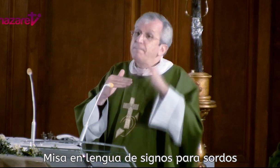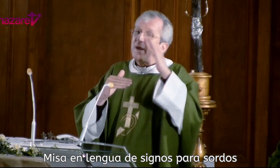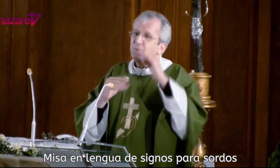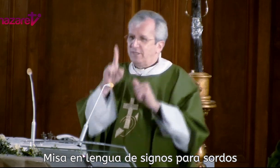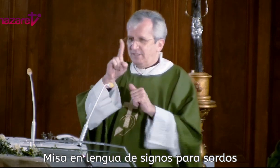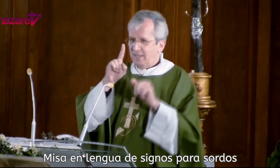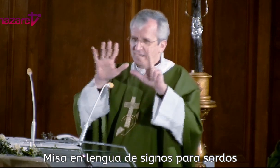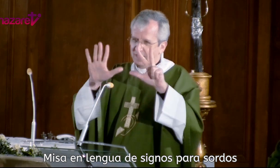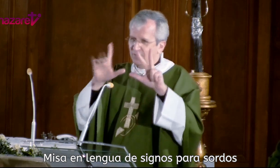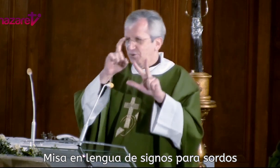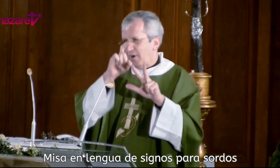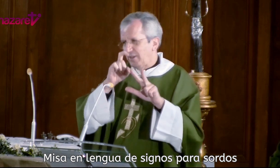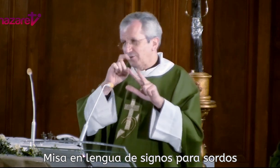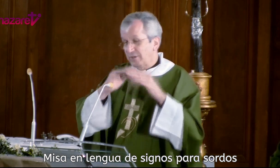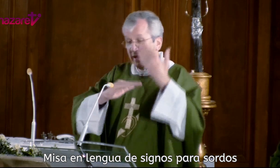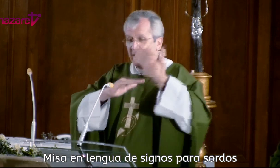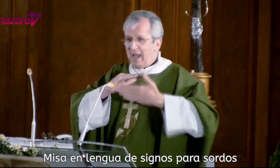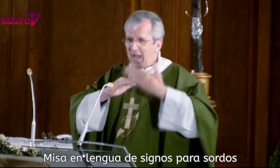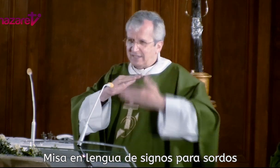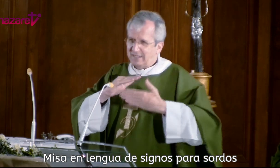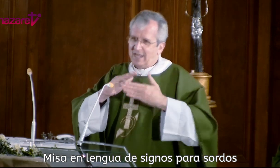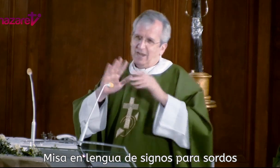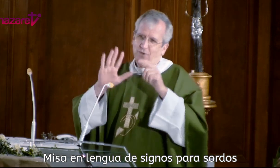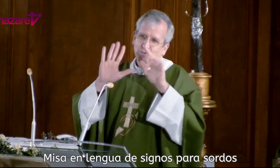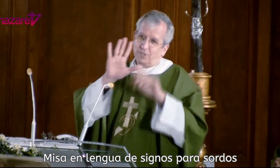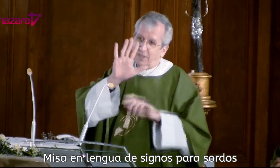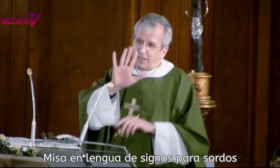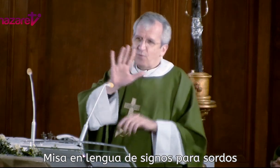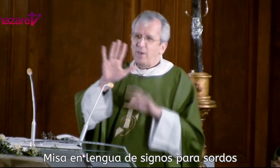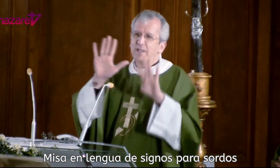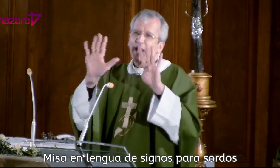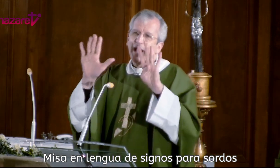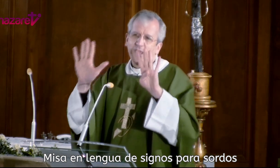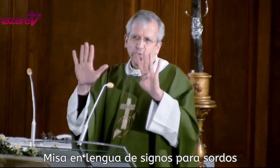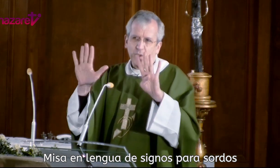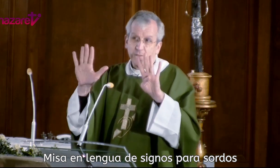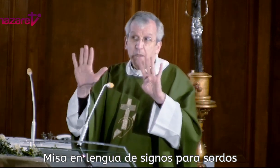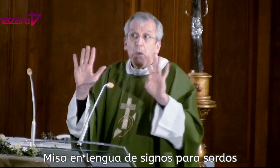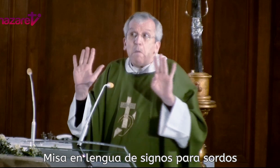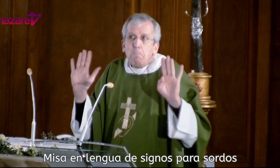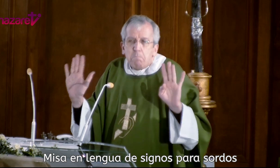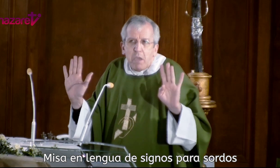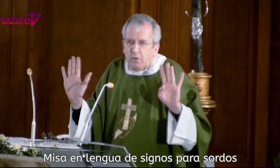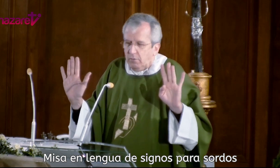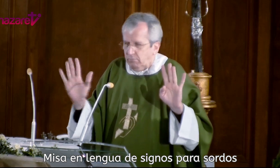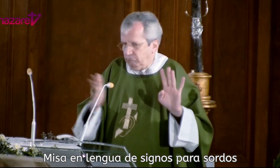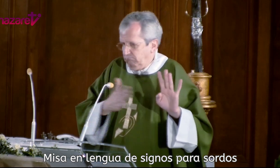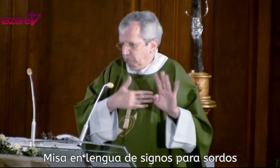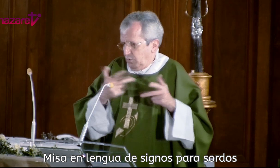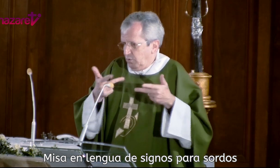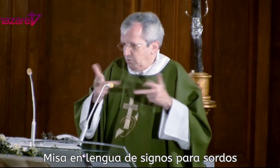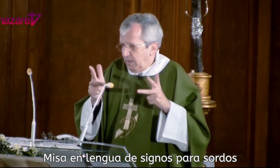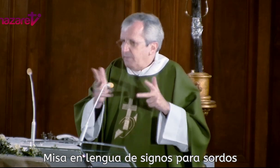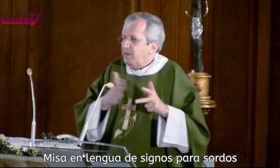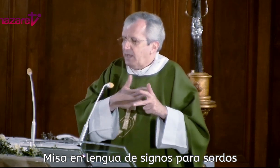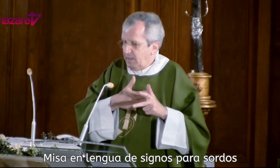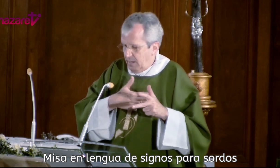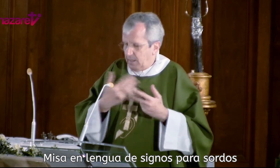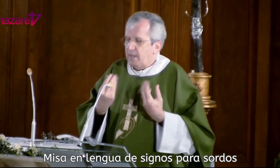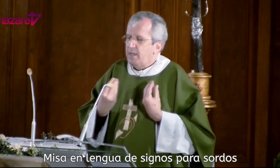mayores de 18 años hasta los 59. pero con toda libertad, el que quiera